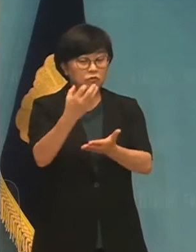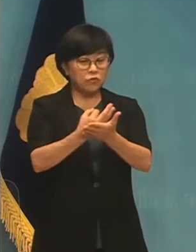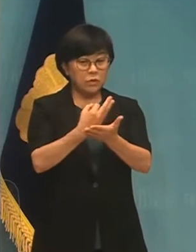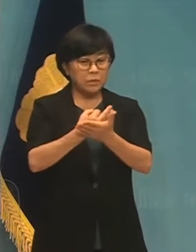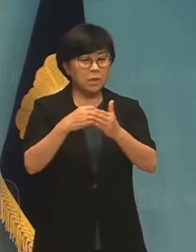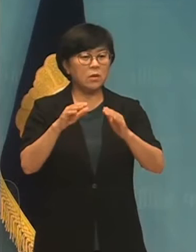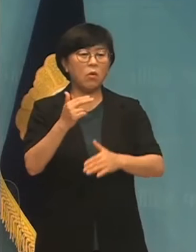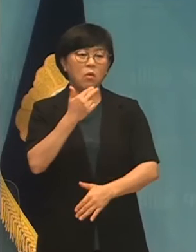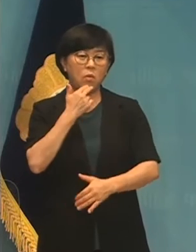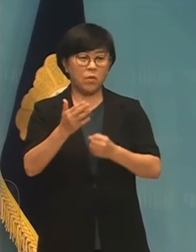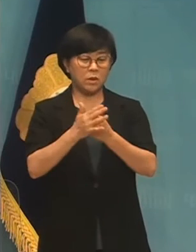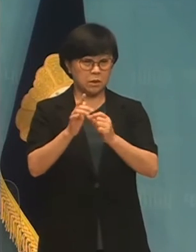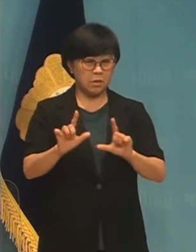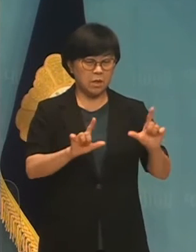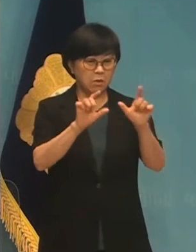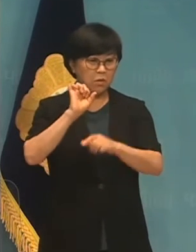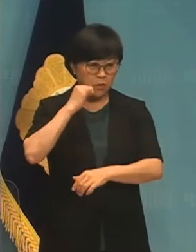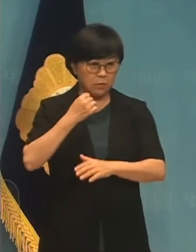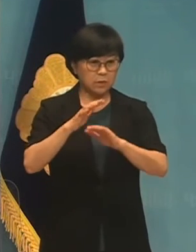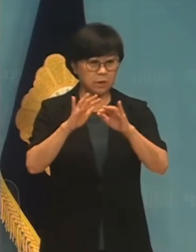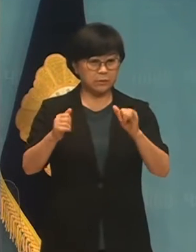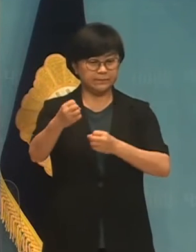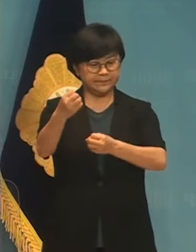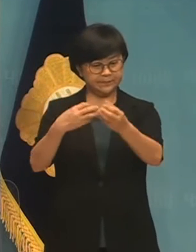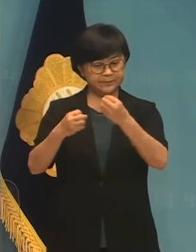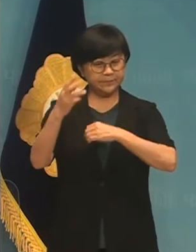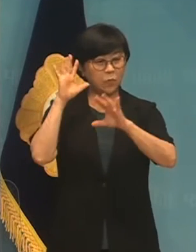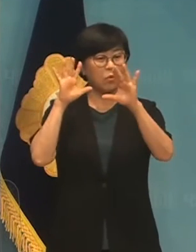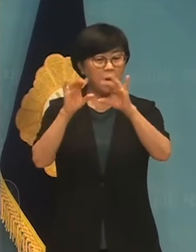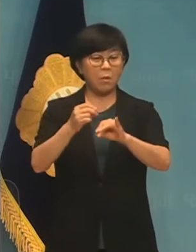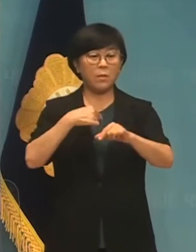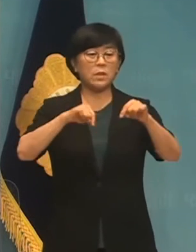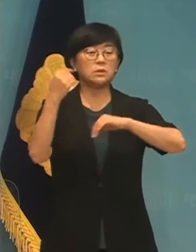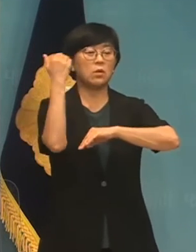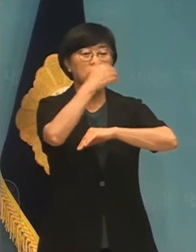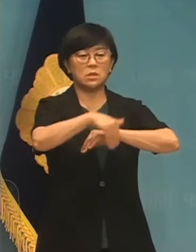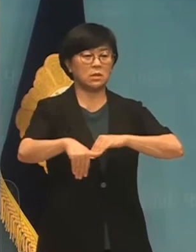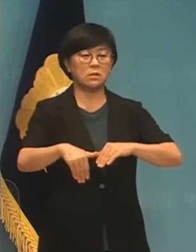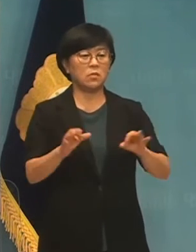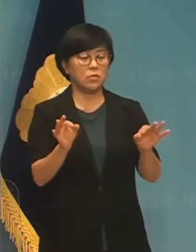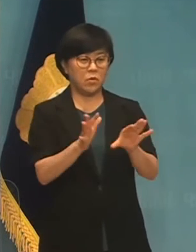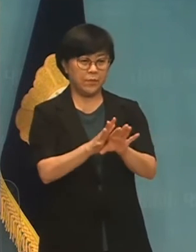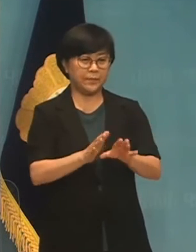끊겨 신음하는 사람들의 목소리 앞에 공감 없는 정책은 거둡시다.